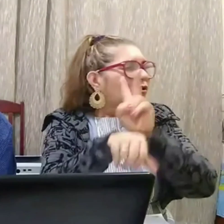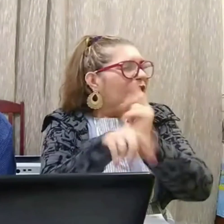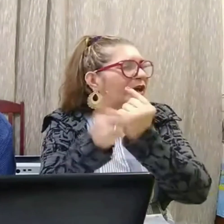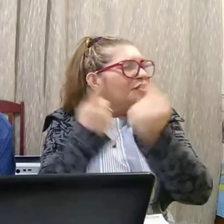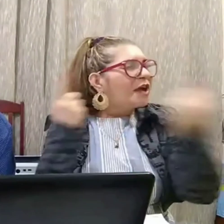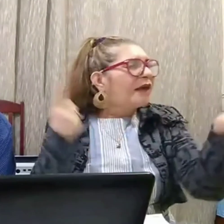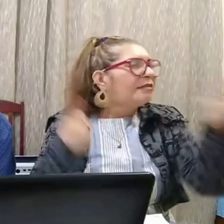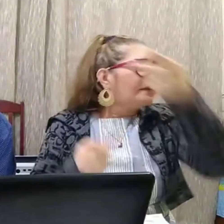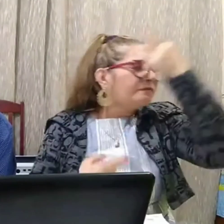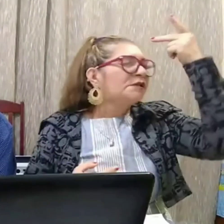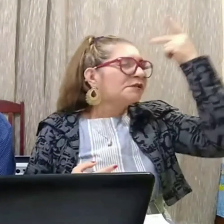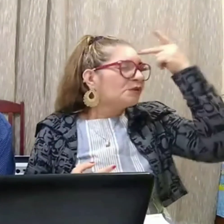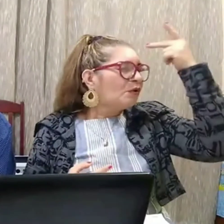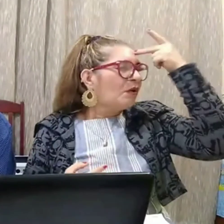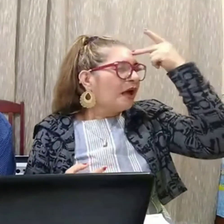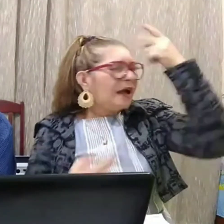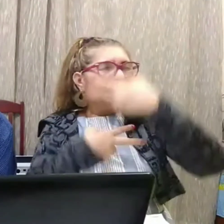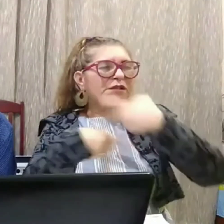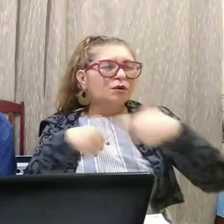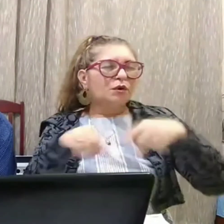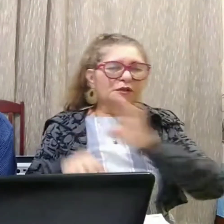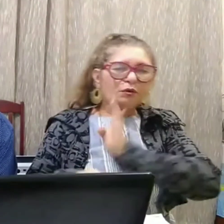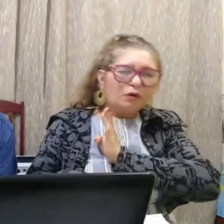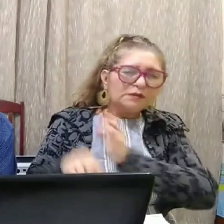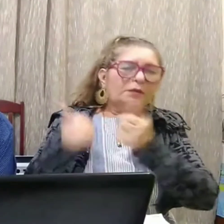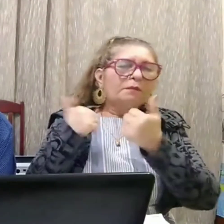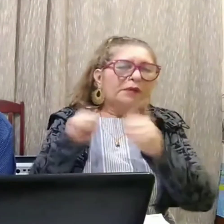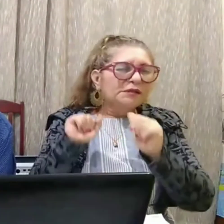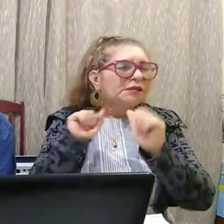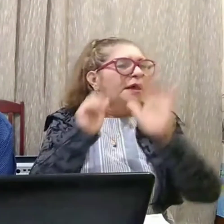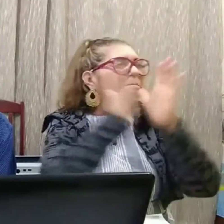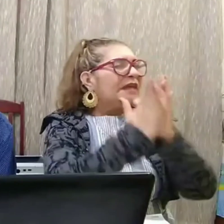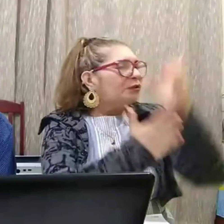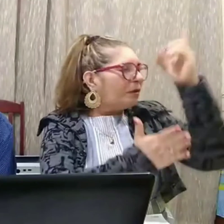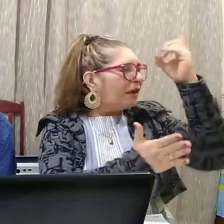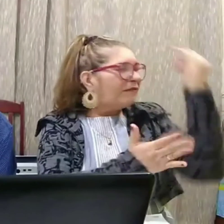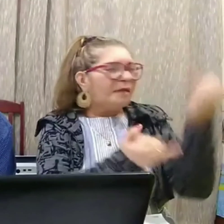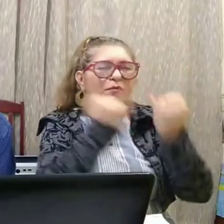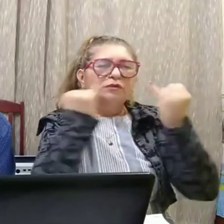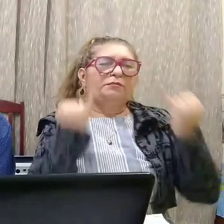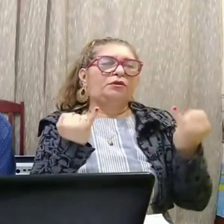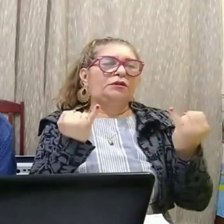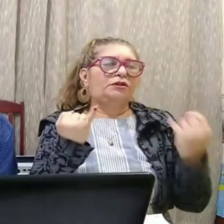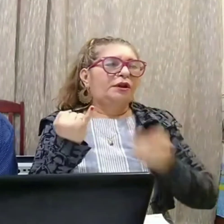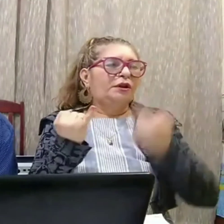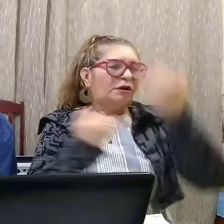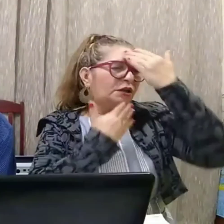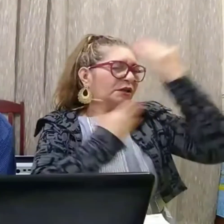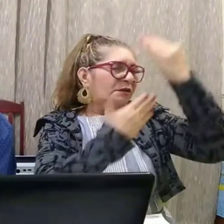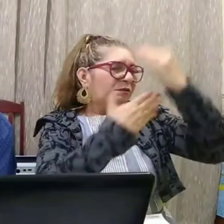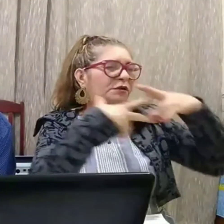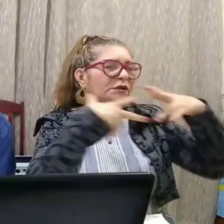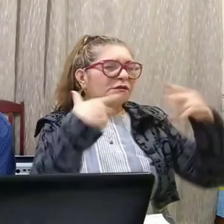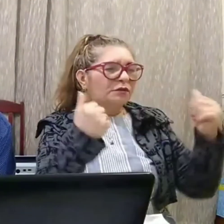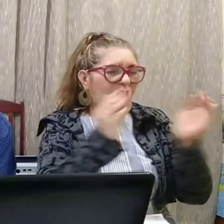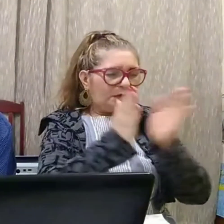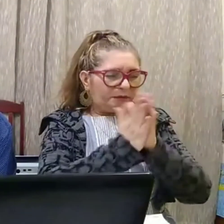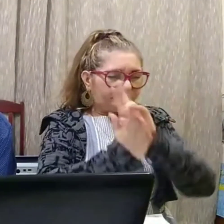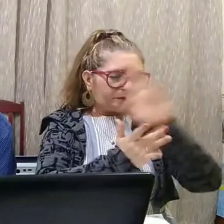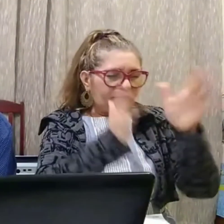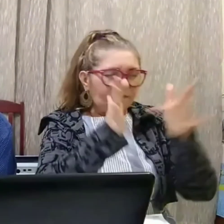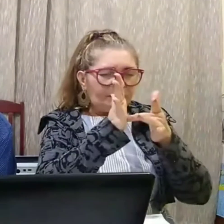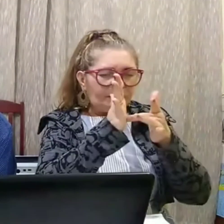Teus propósitos, e a Tua palavra é suficiente para fazer isto. Nós te agradecemos por tudo e oramos no